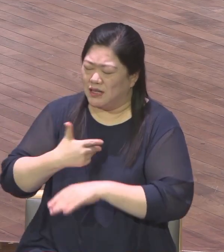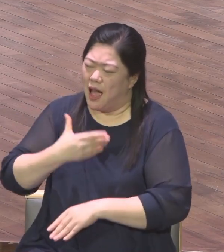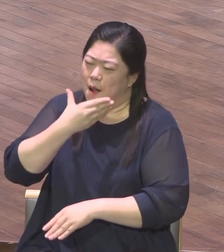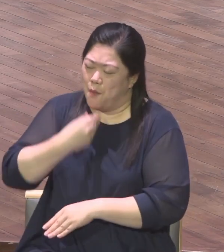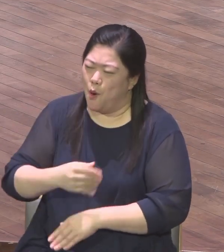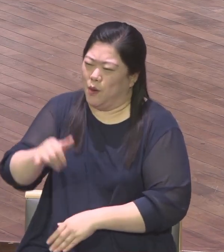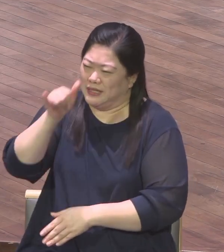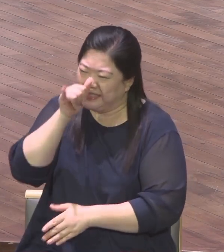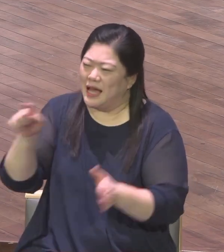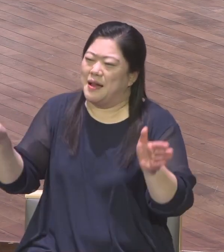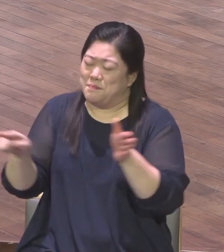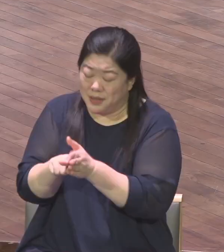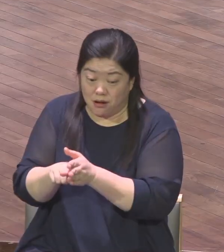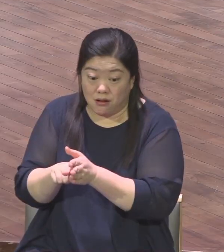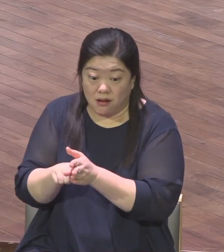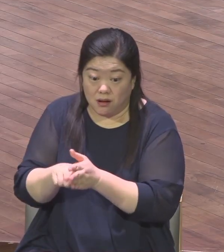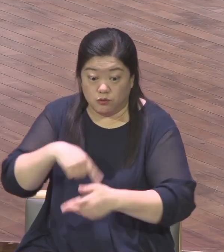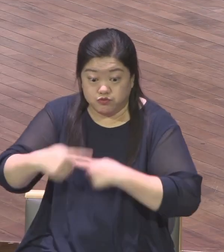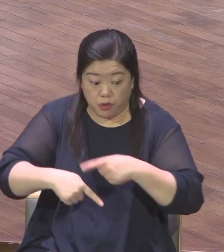에레미야 43장 2절입니다.